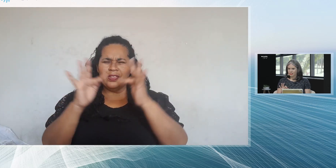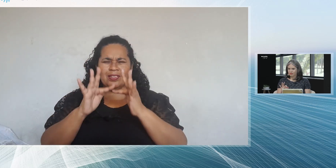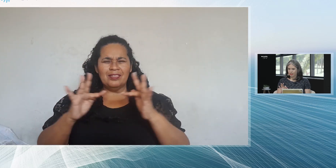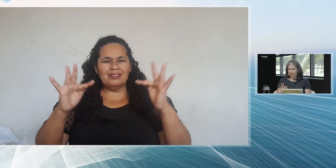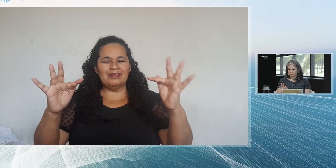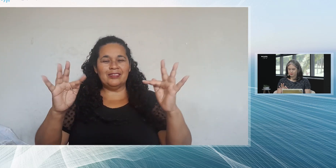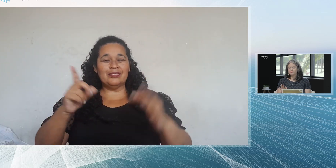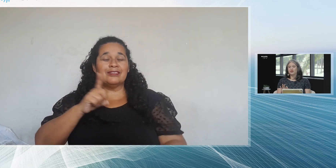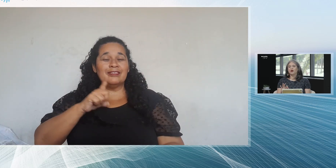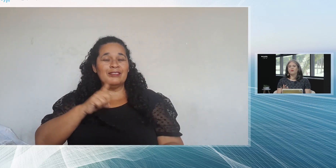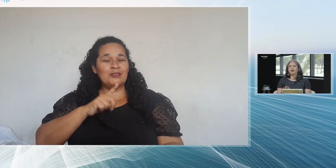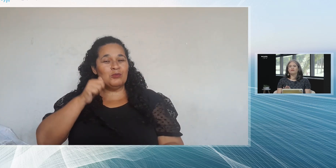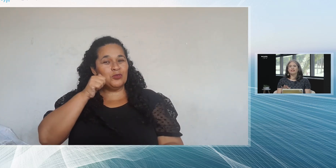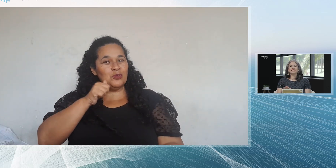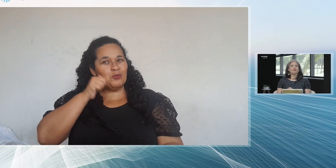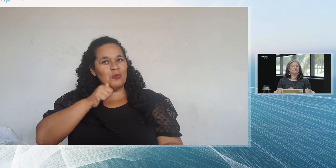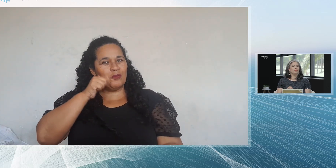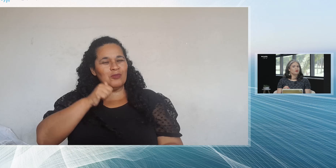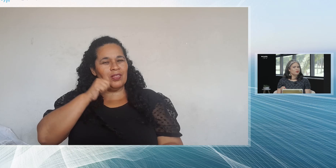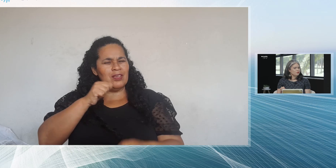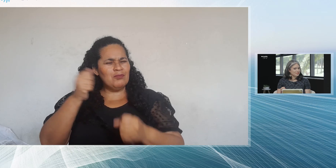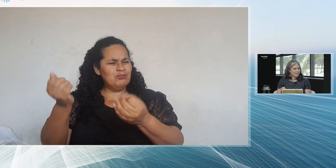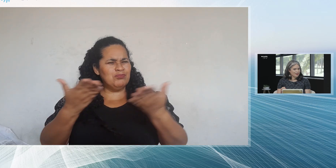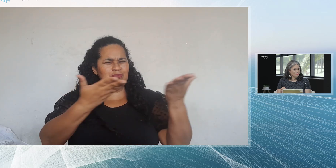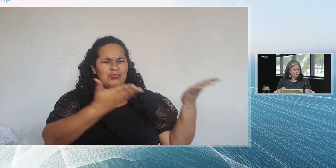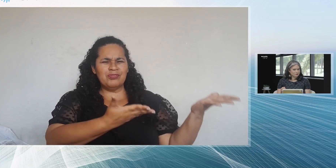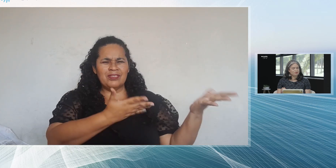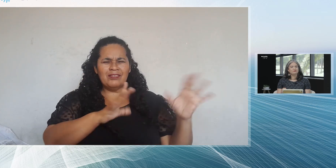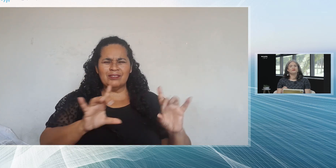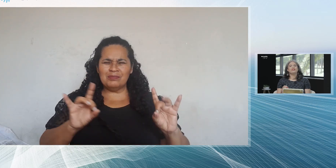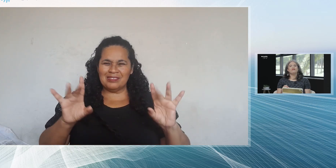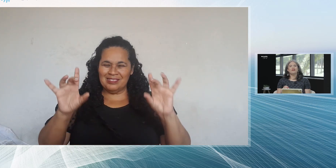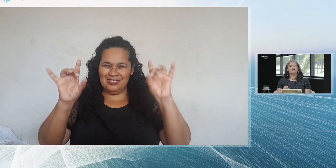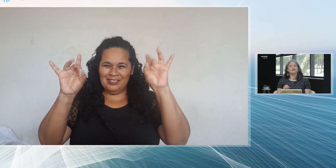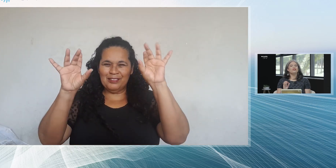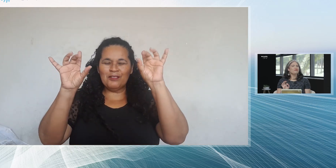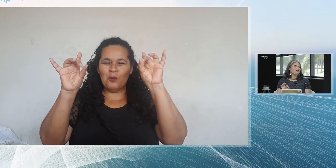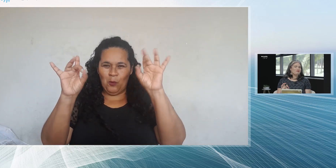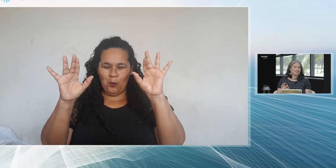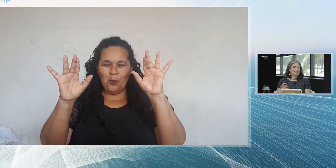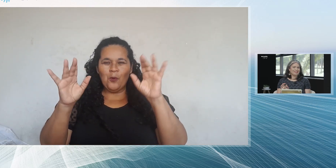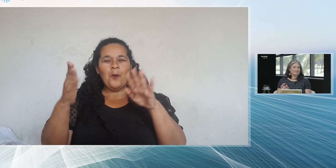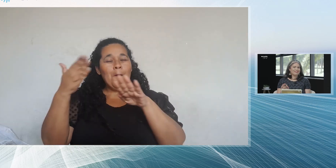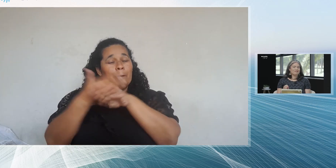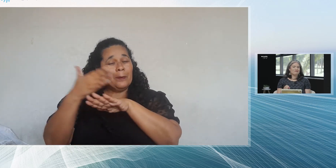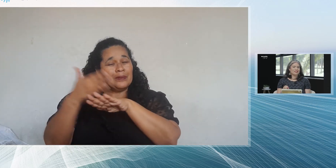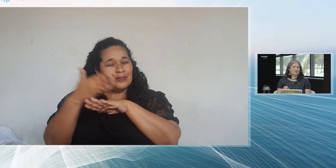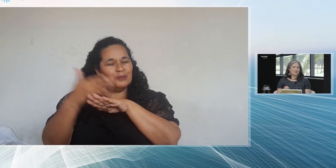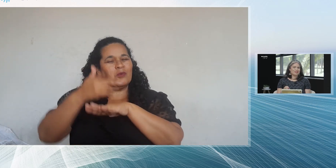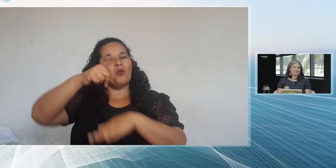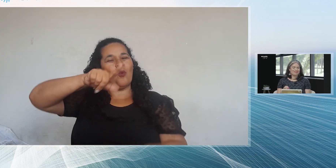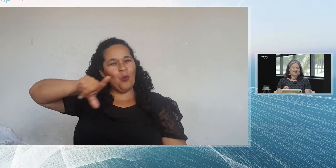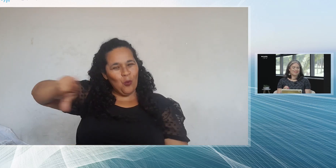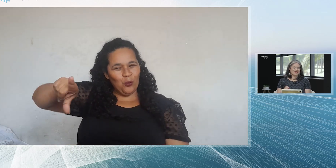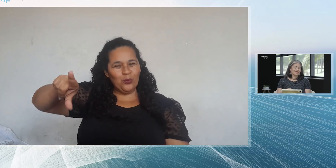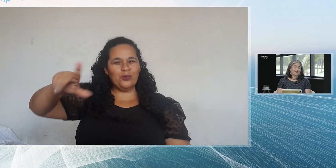estamos recebendo uma convidada muito especial que veio de novo aqui conversar com a